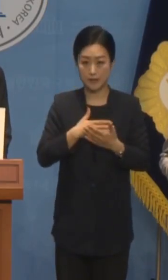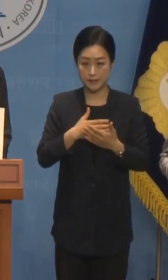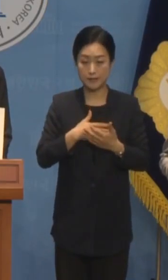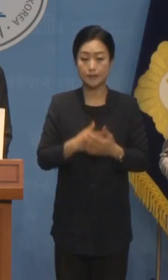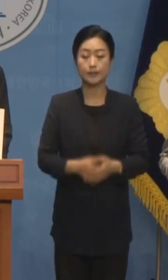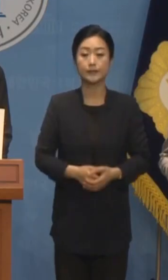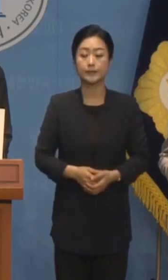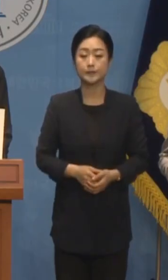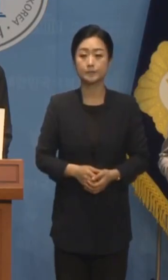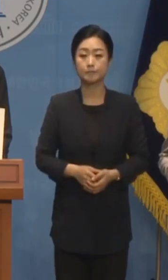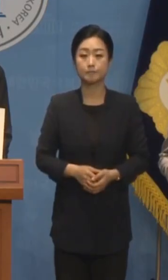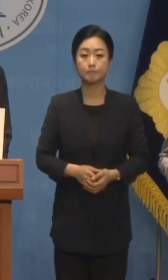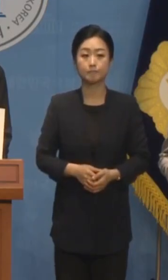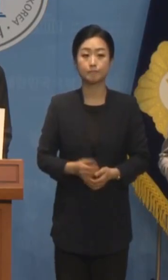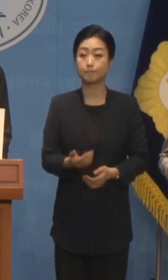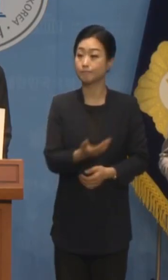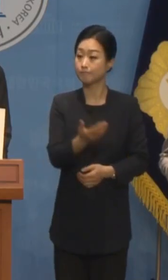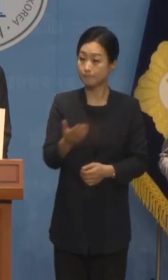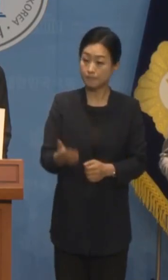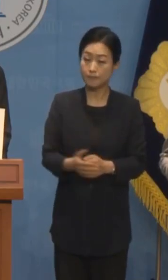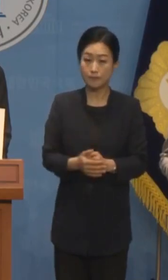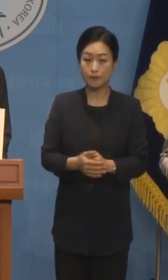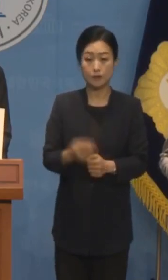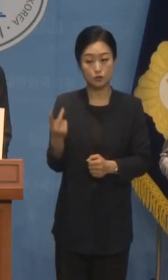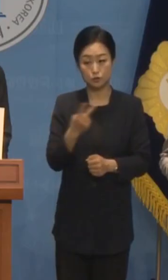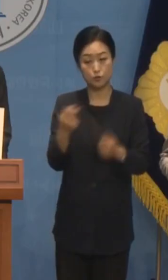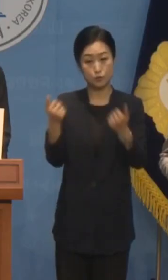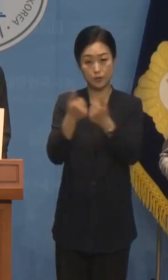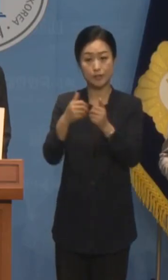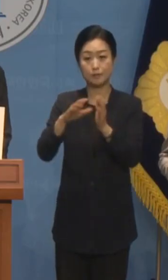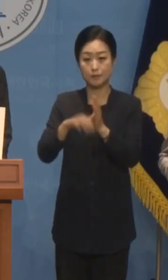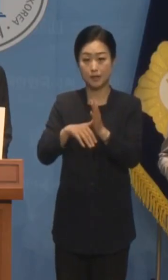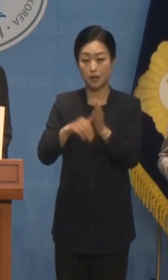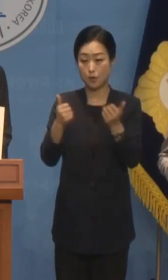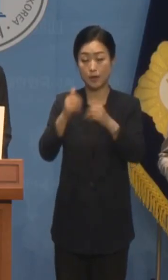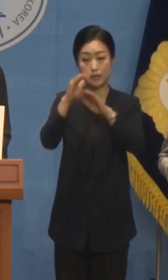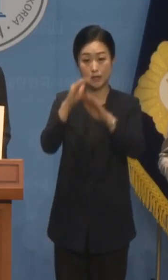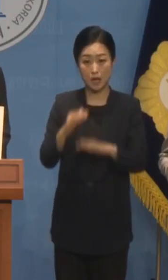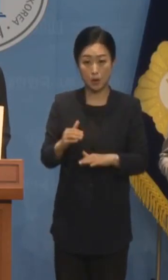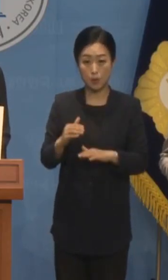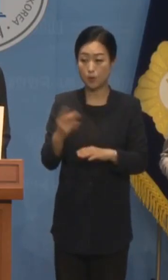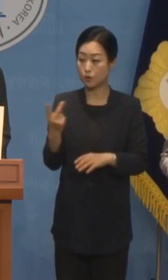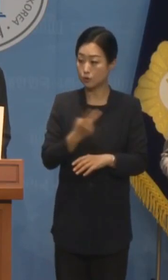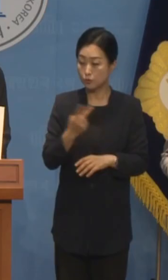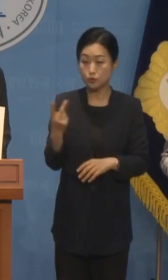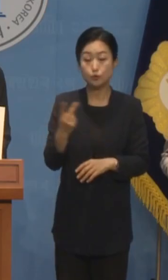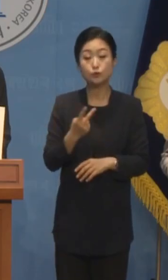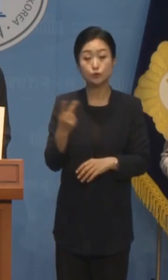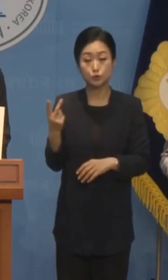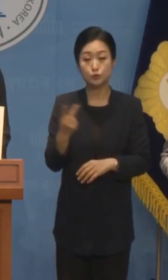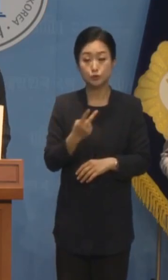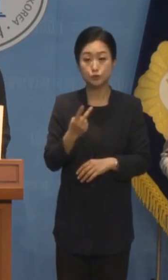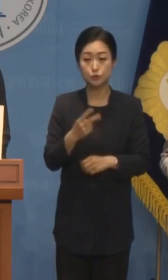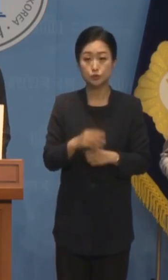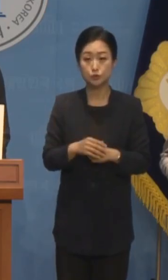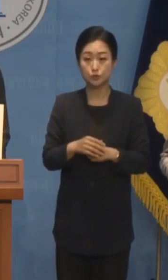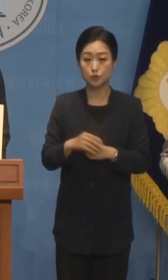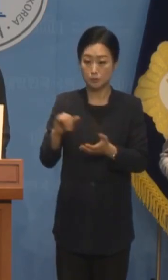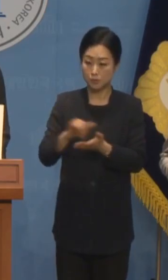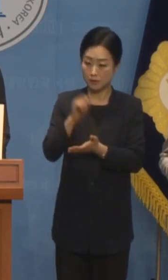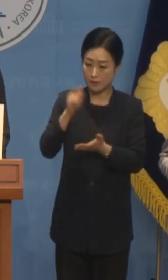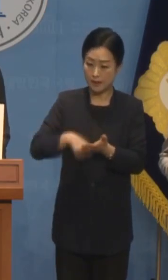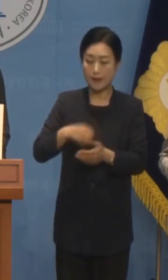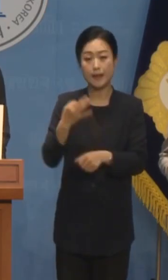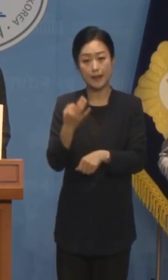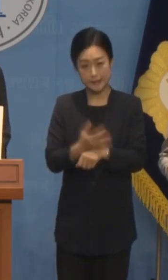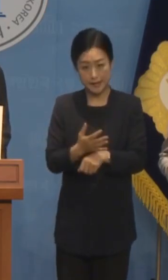있습니다. 언론에서는 이번 한일 정상회담에서 다루는 내용으로 한일 간 양국 입국 절차의 축소,